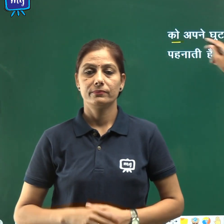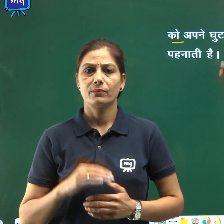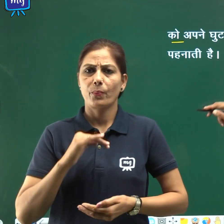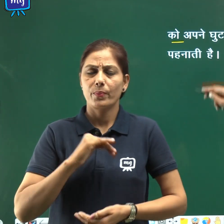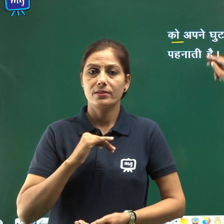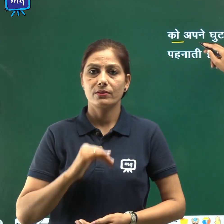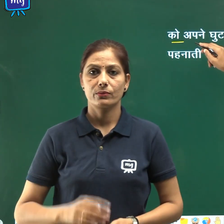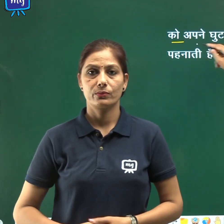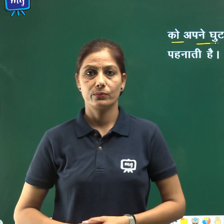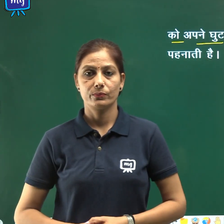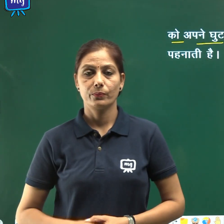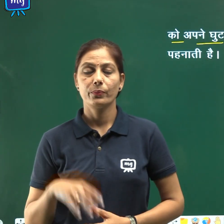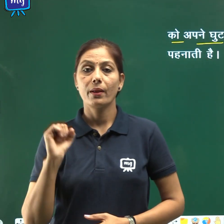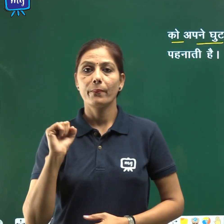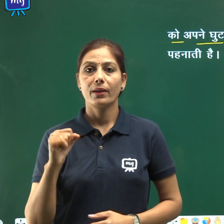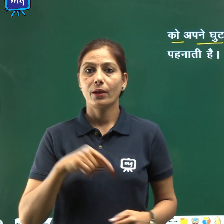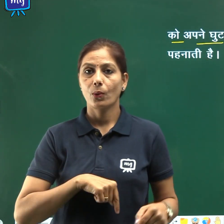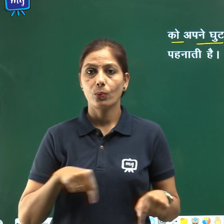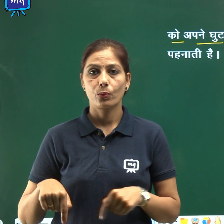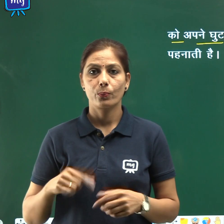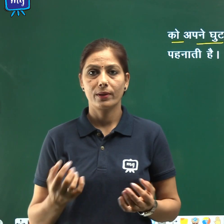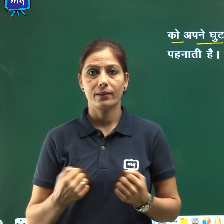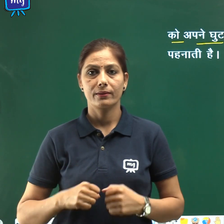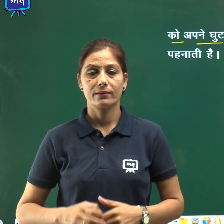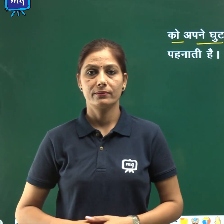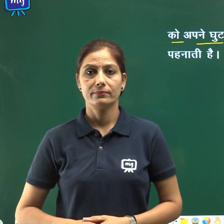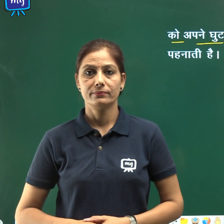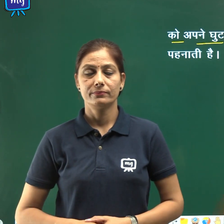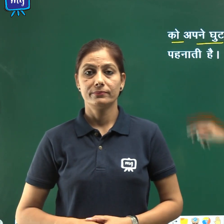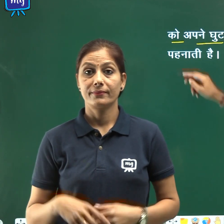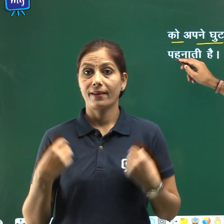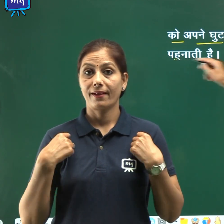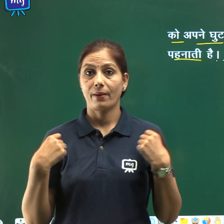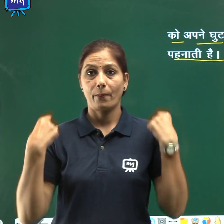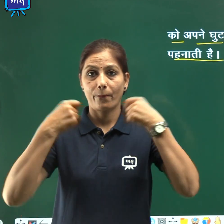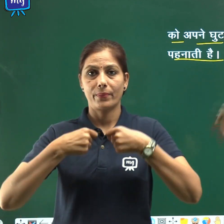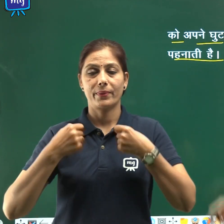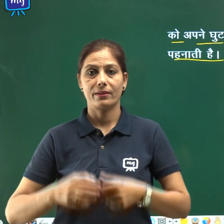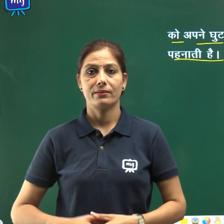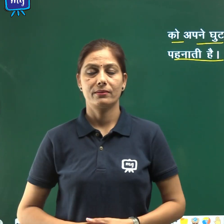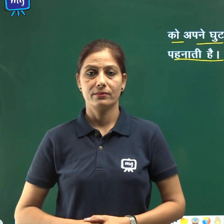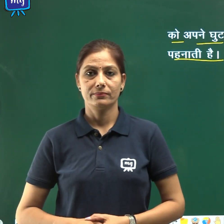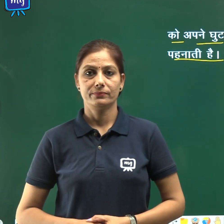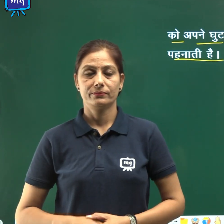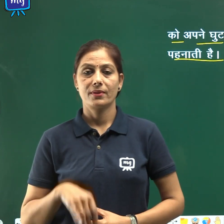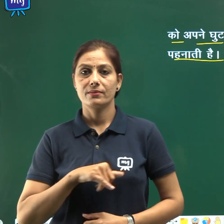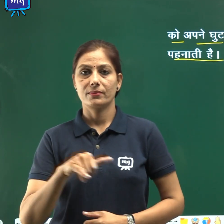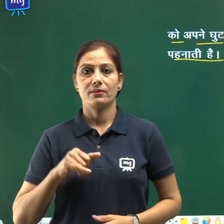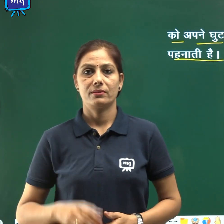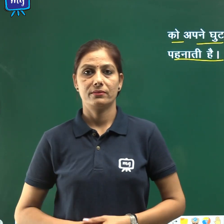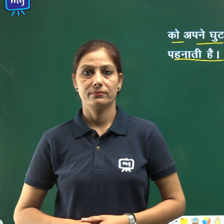बच्चे को अपने घुटनों में लेकर कपड़े पहनाती है। इस